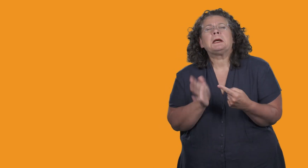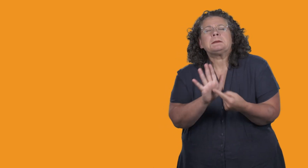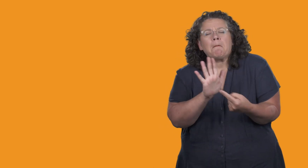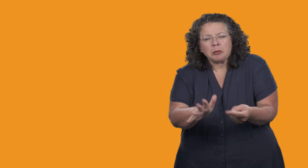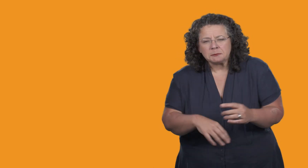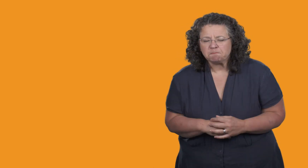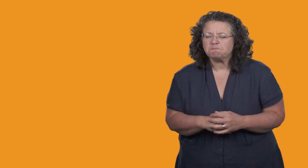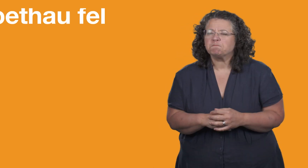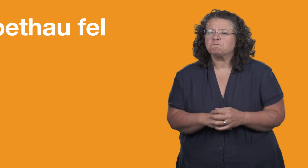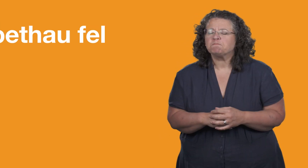fel